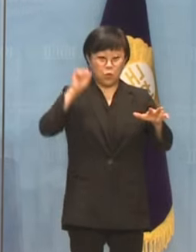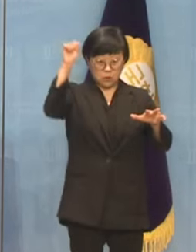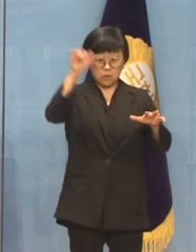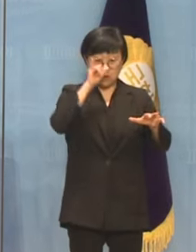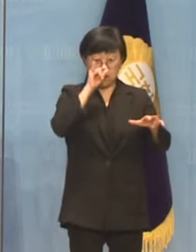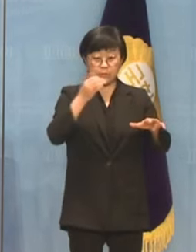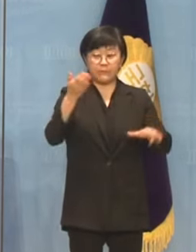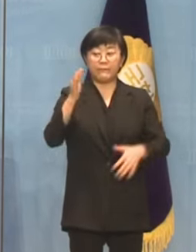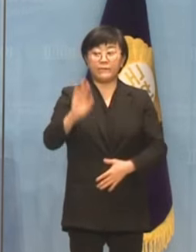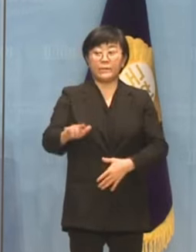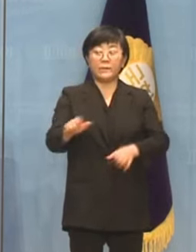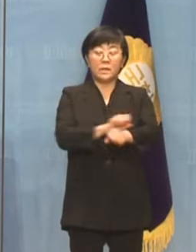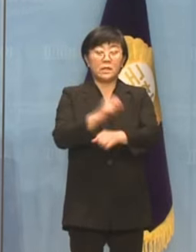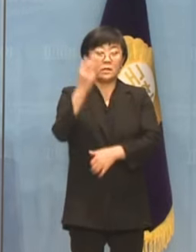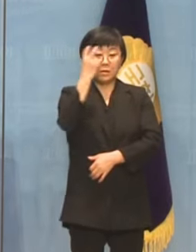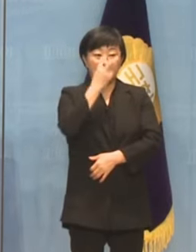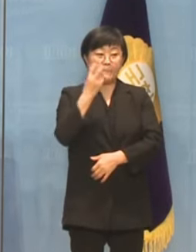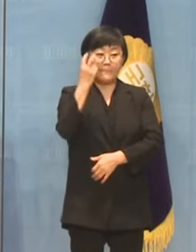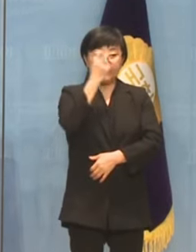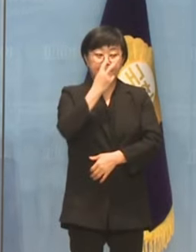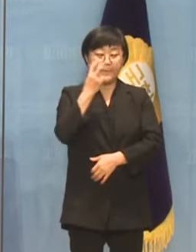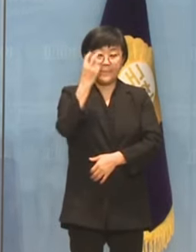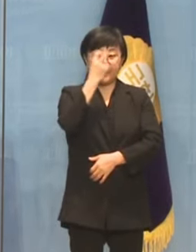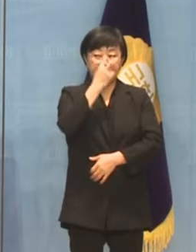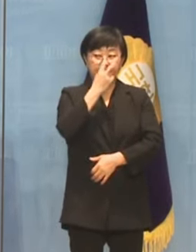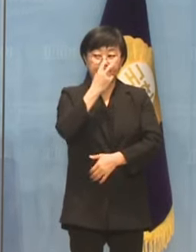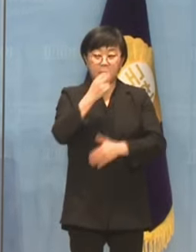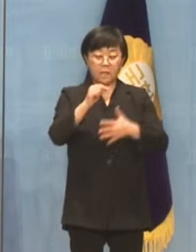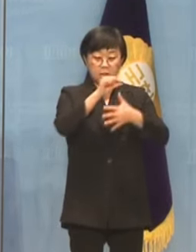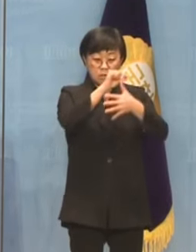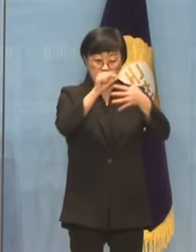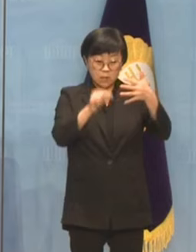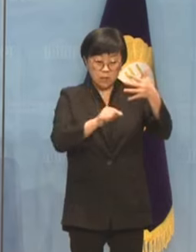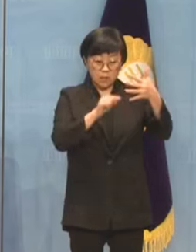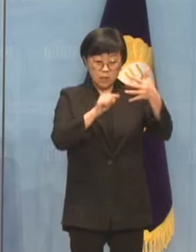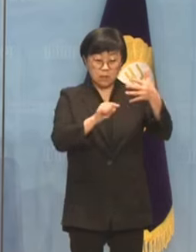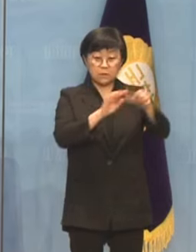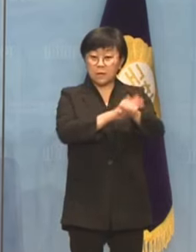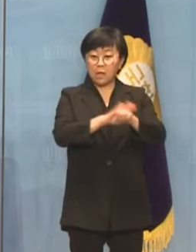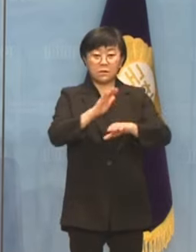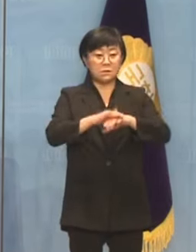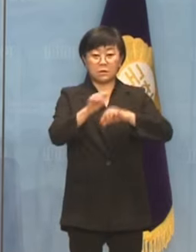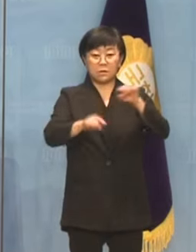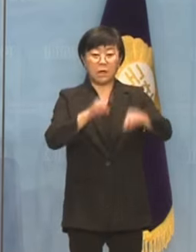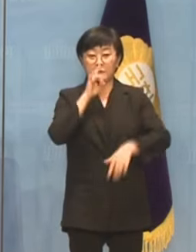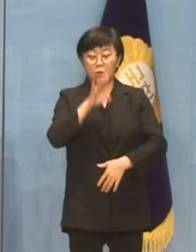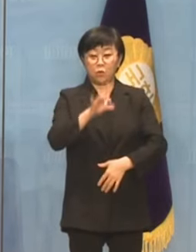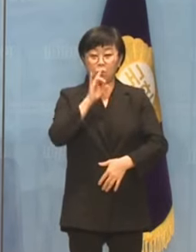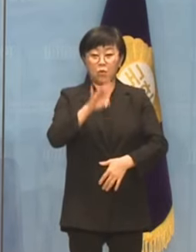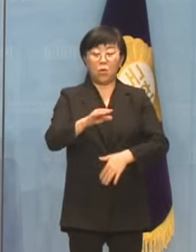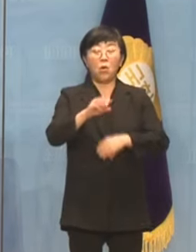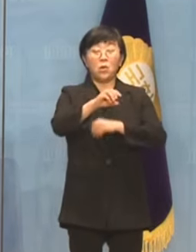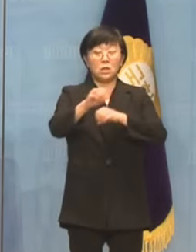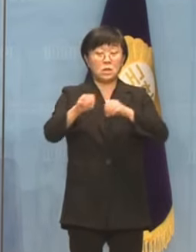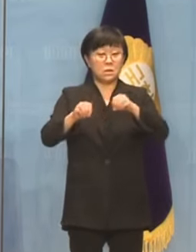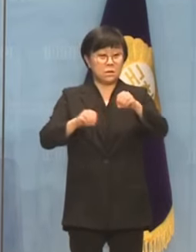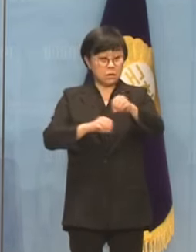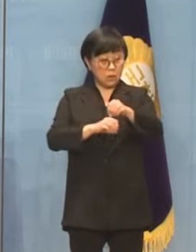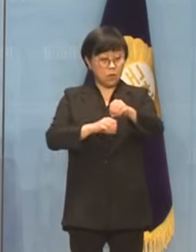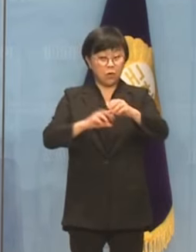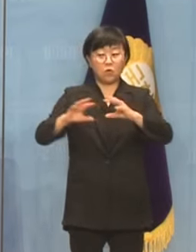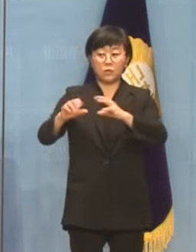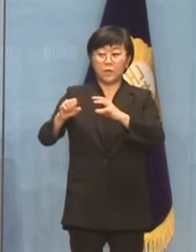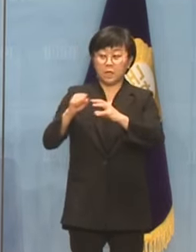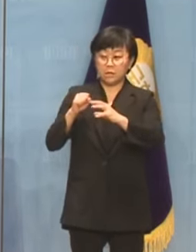불구하고 특검이 진행되는 절차가 제대로 이행되지 않고 있고 오히려